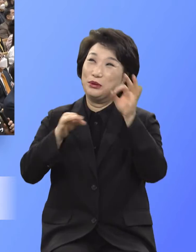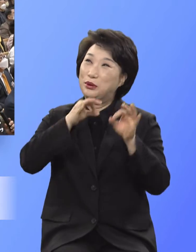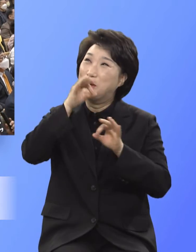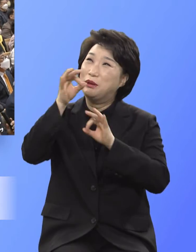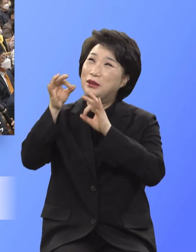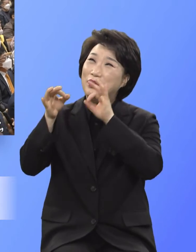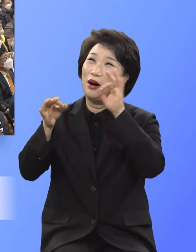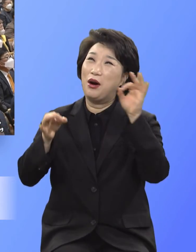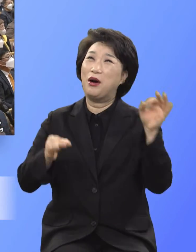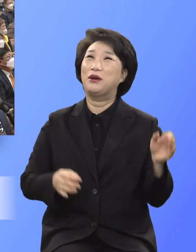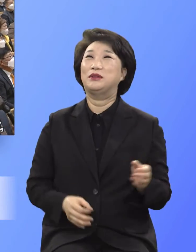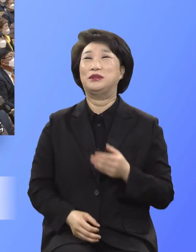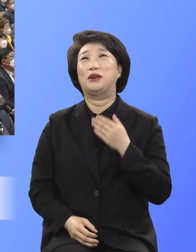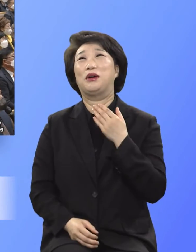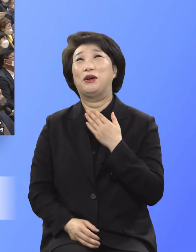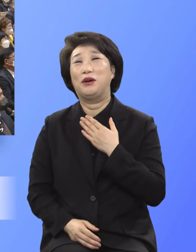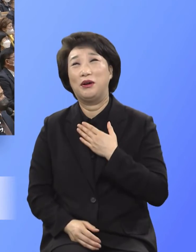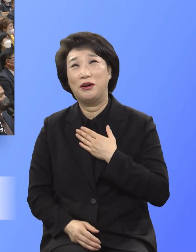밤낮